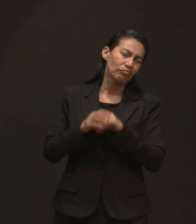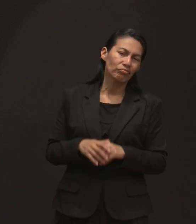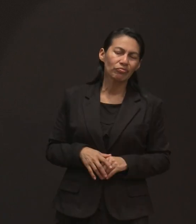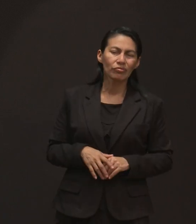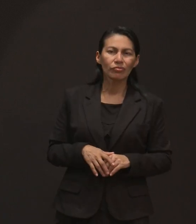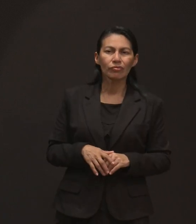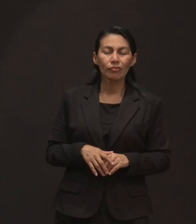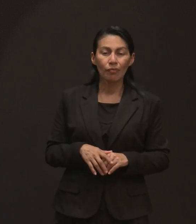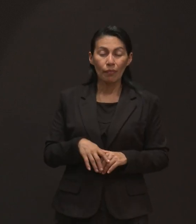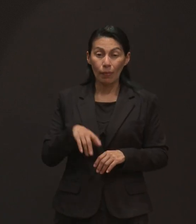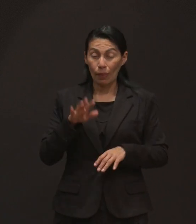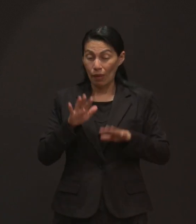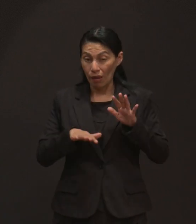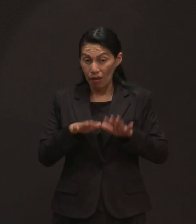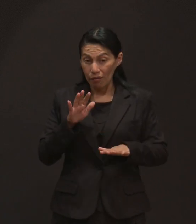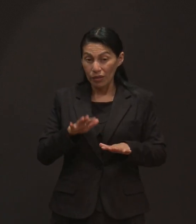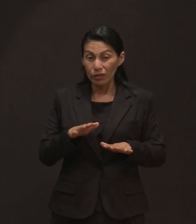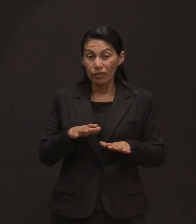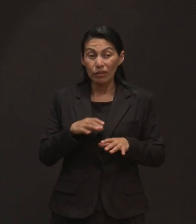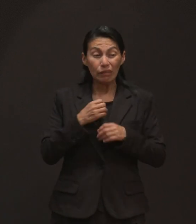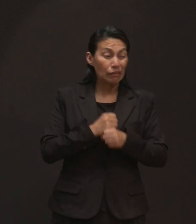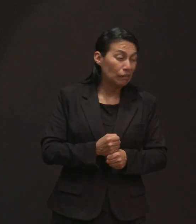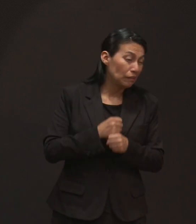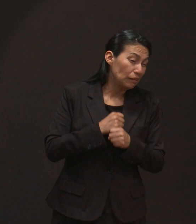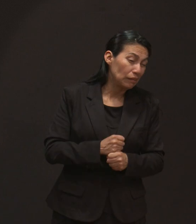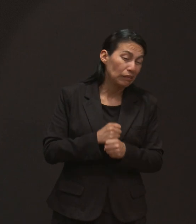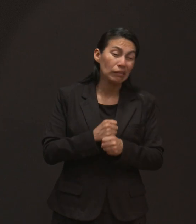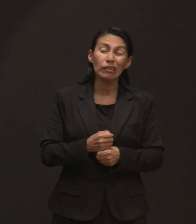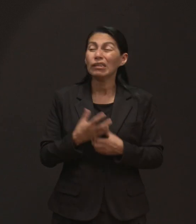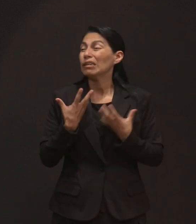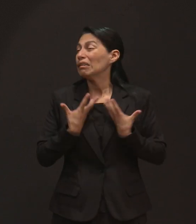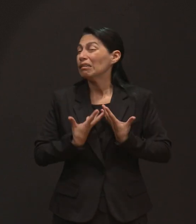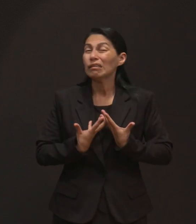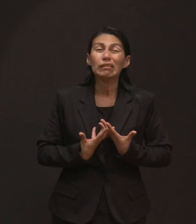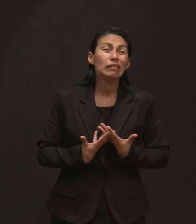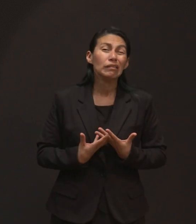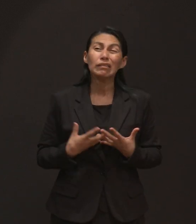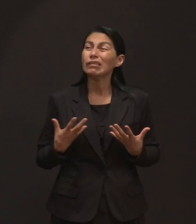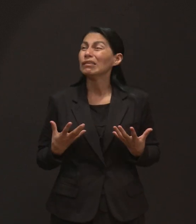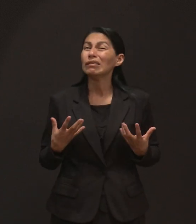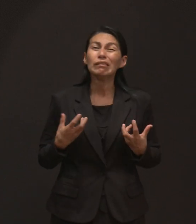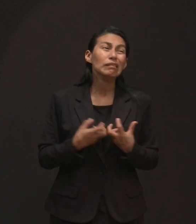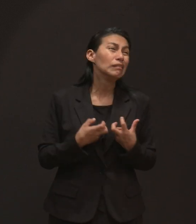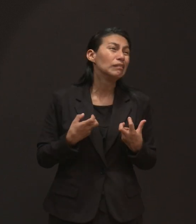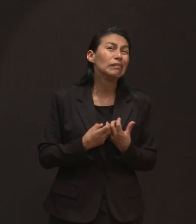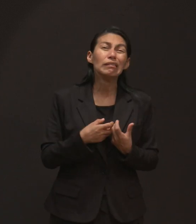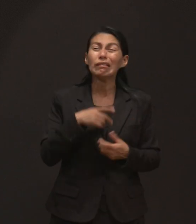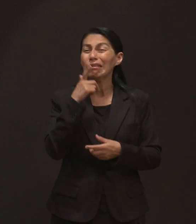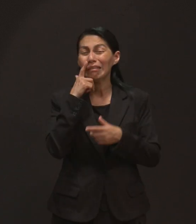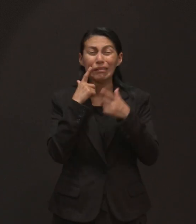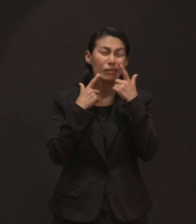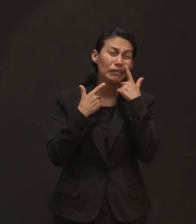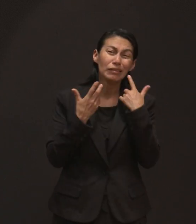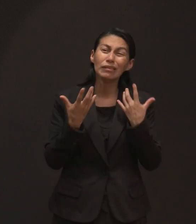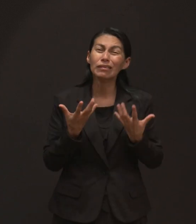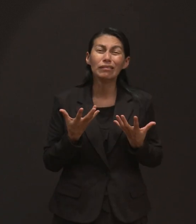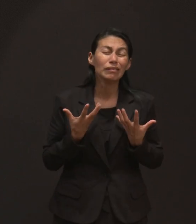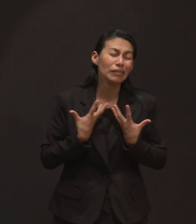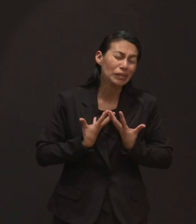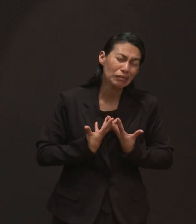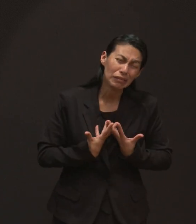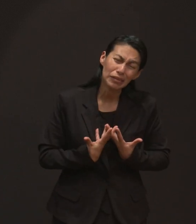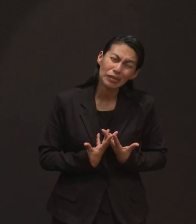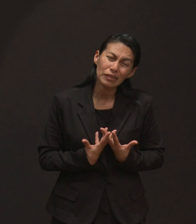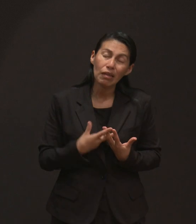vida, nos angustiamos, nos confundimos, nos hundimos muchas veces en un valle de